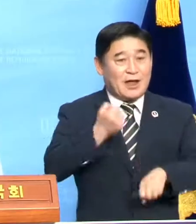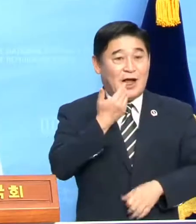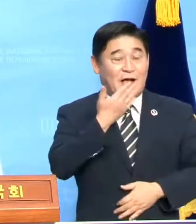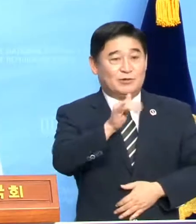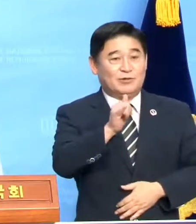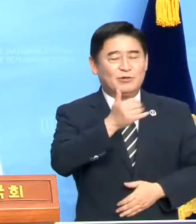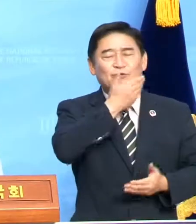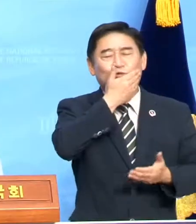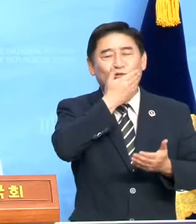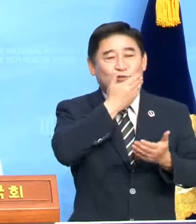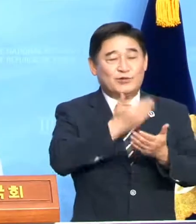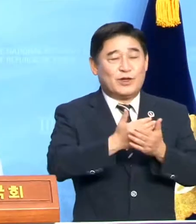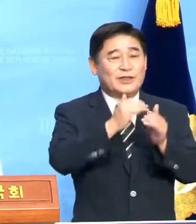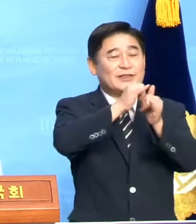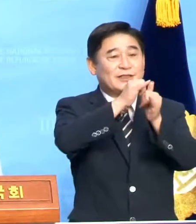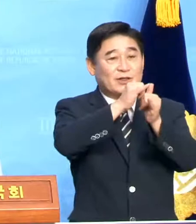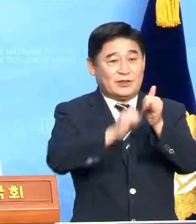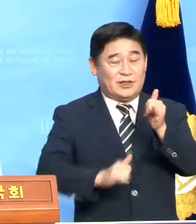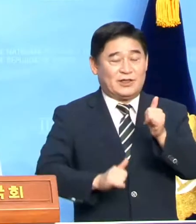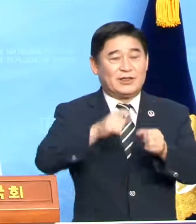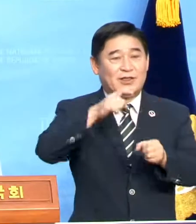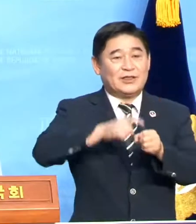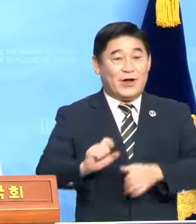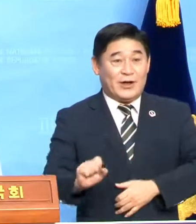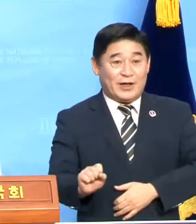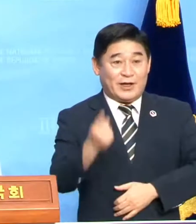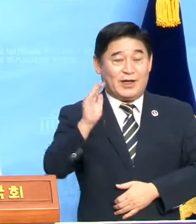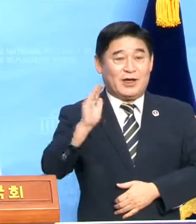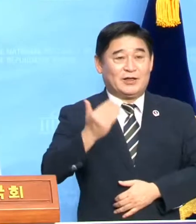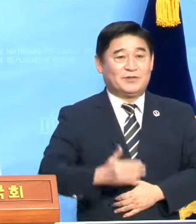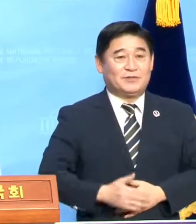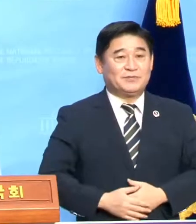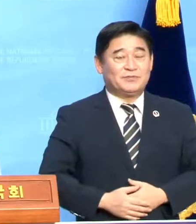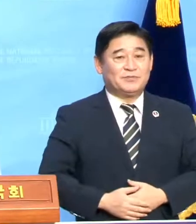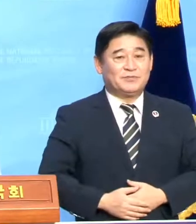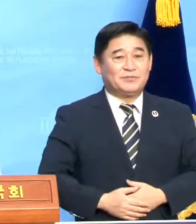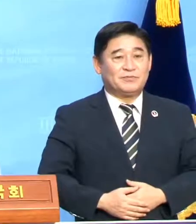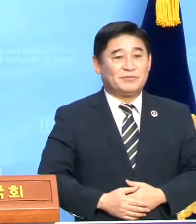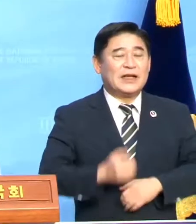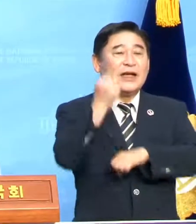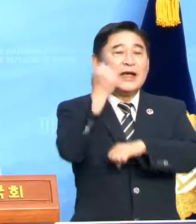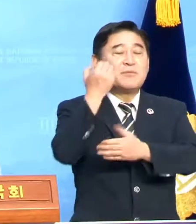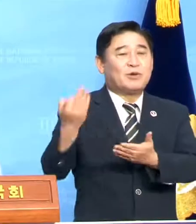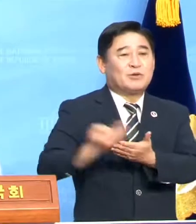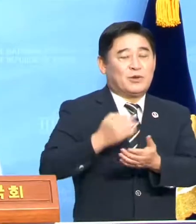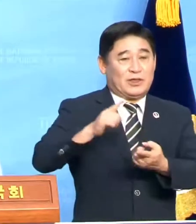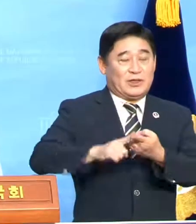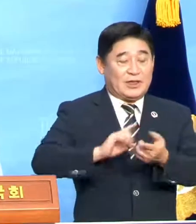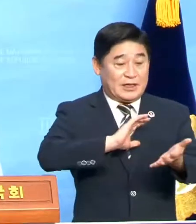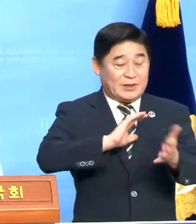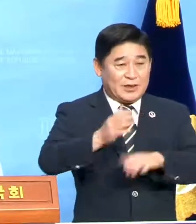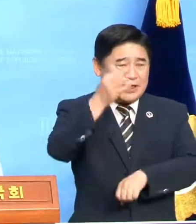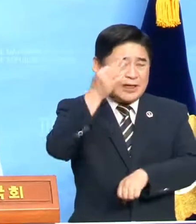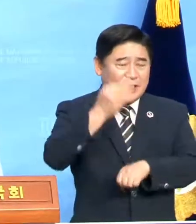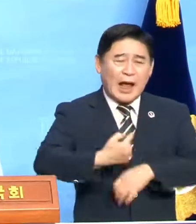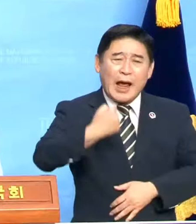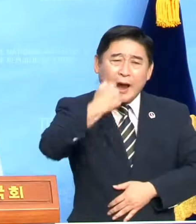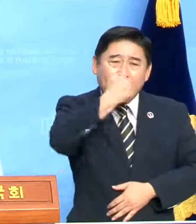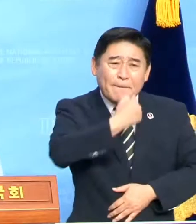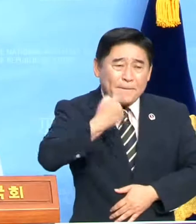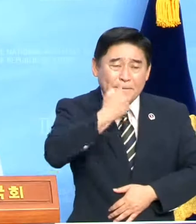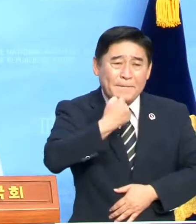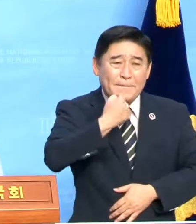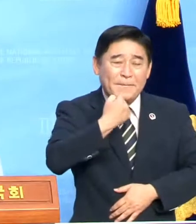있는 중요한 역사적인 계기가 될 것입니다 어 기본소득 에 대한 논의가 단순히 말만